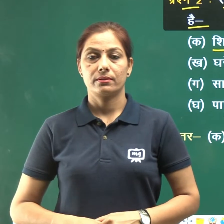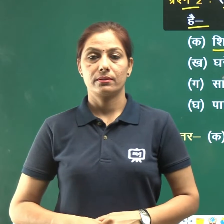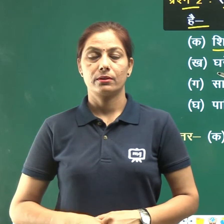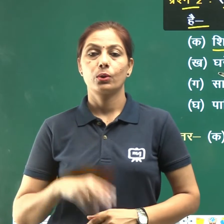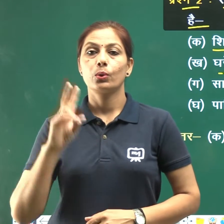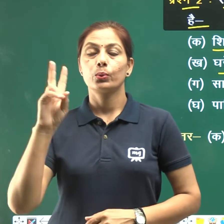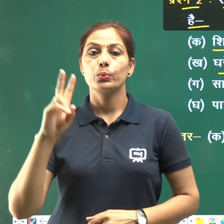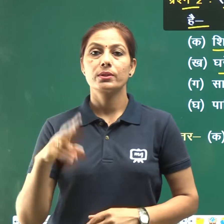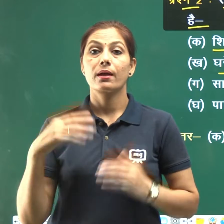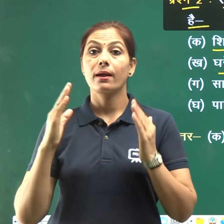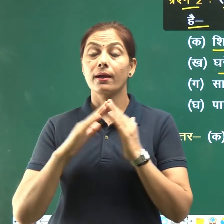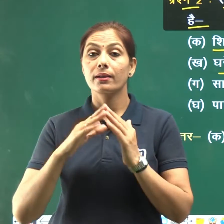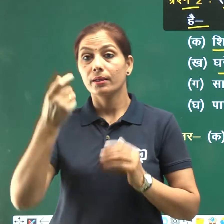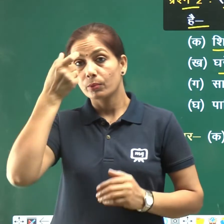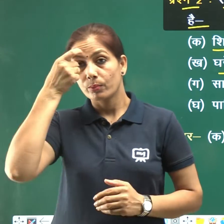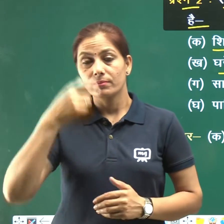दूसरा घरेलू समस्या का,